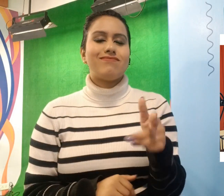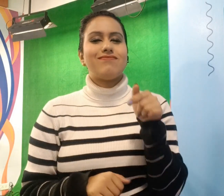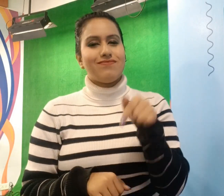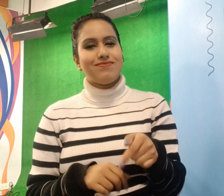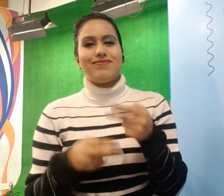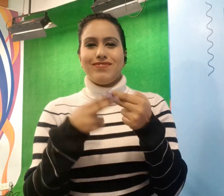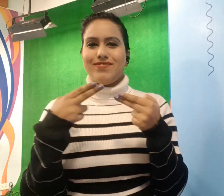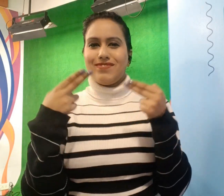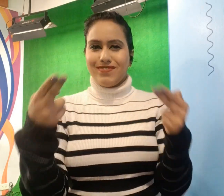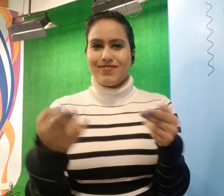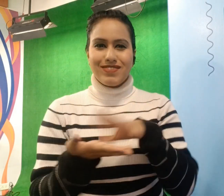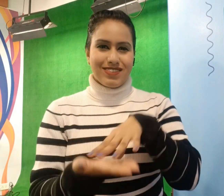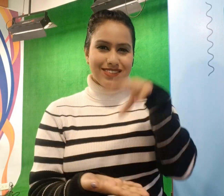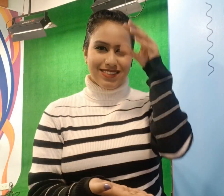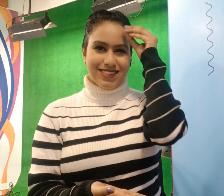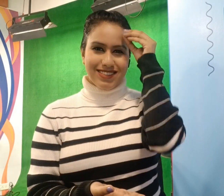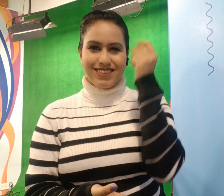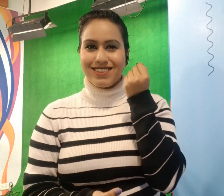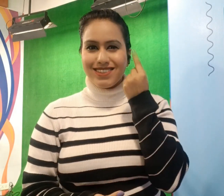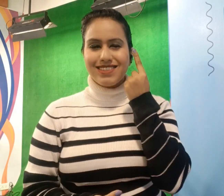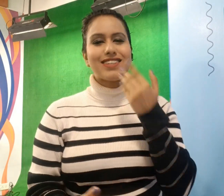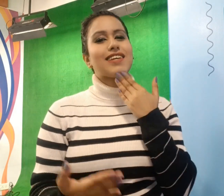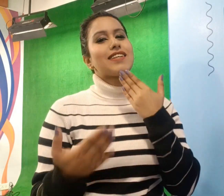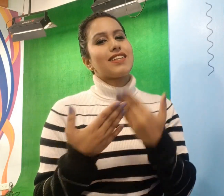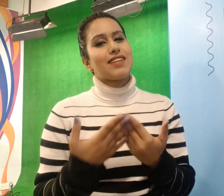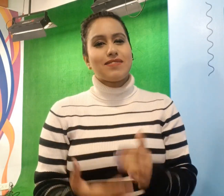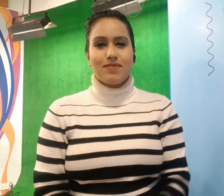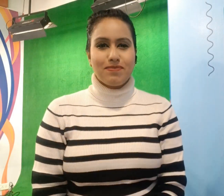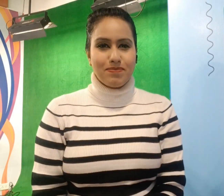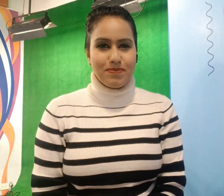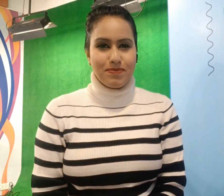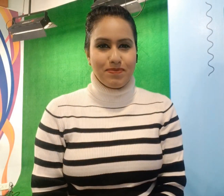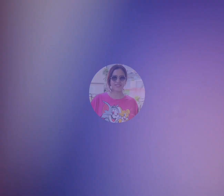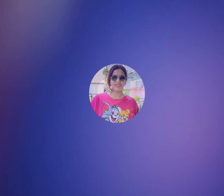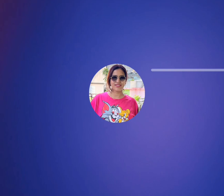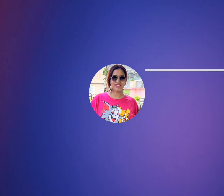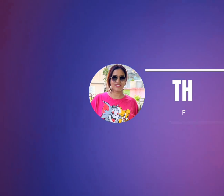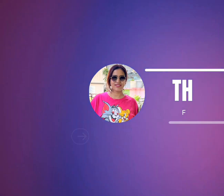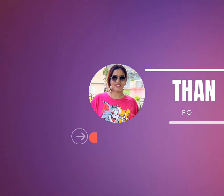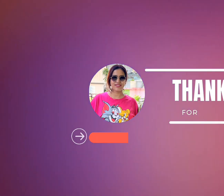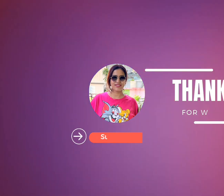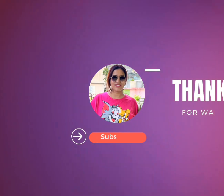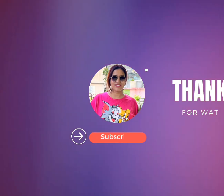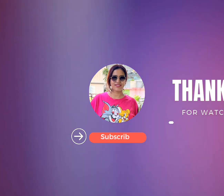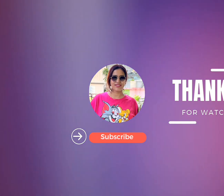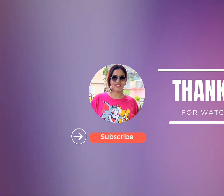देखते रहिए मेरे। आई होप आपको स्टोरी पसंद आई होगी, तो प्लीज़ वीडियो को ज़रूर लाइक करना और अपने दोस्तों के साथ भी शेयर करना। थैंक यू।